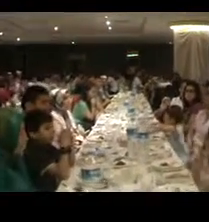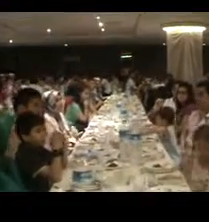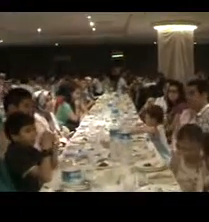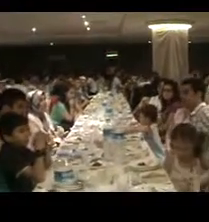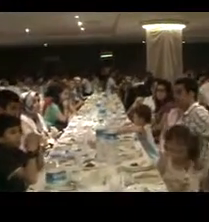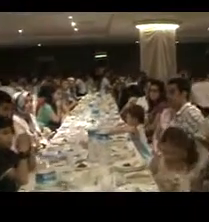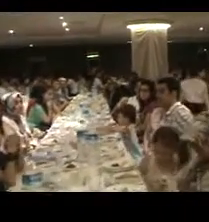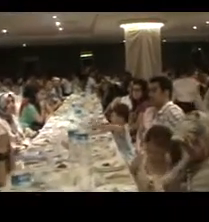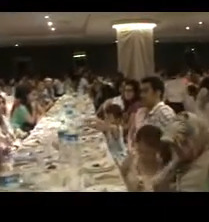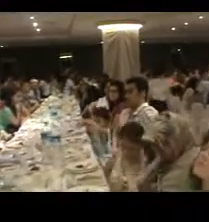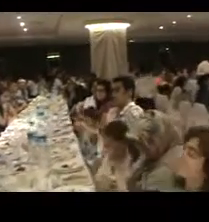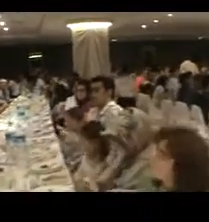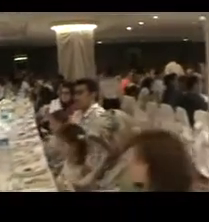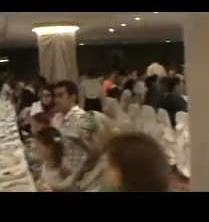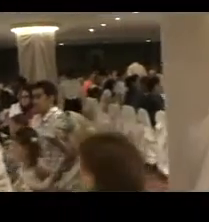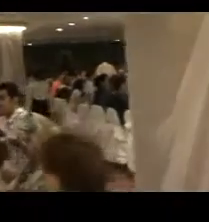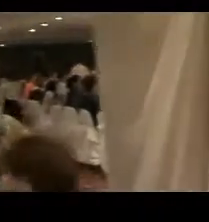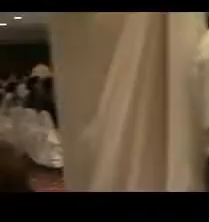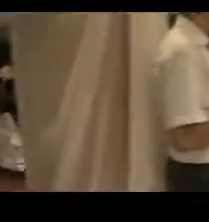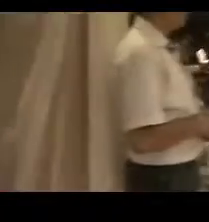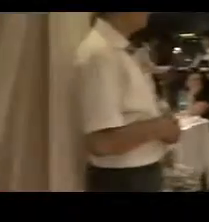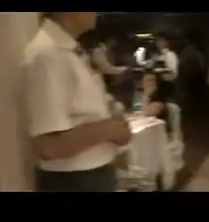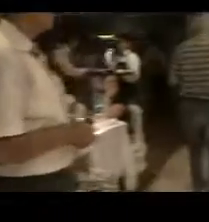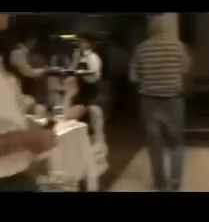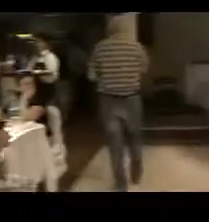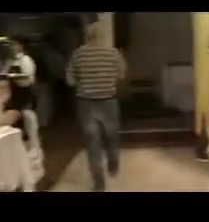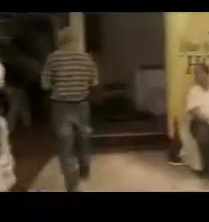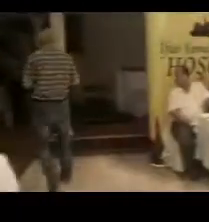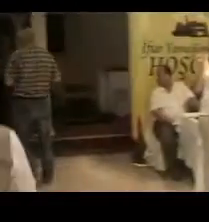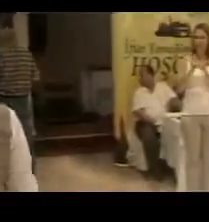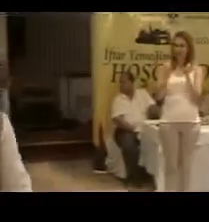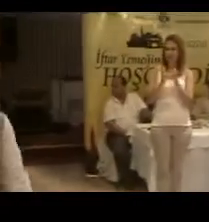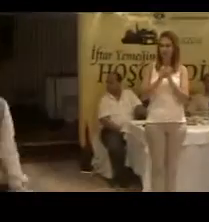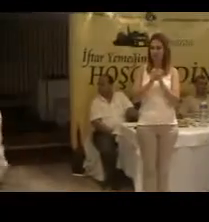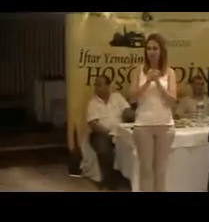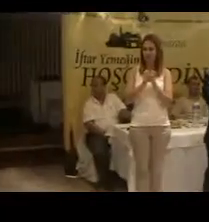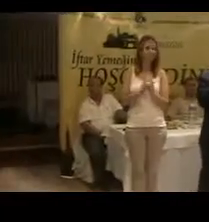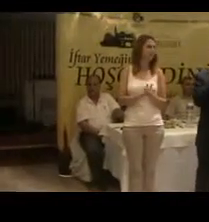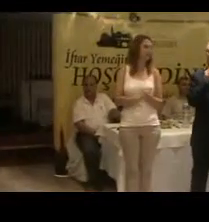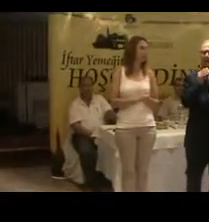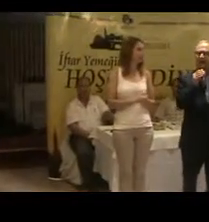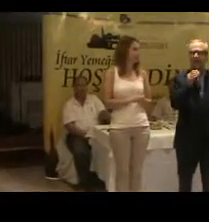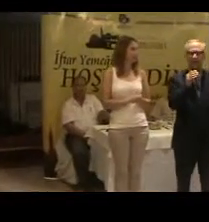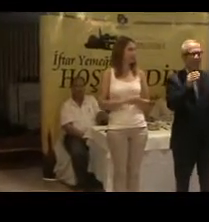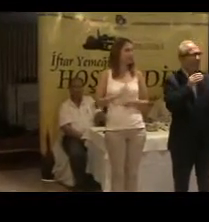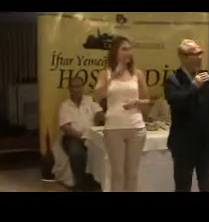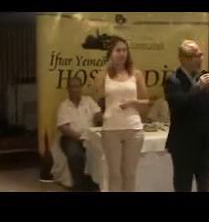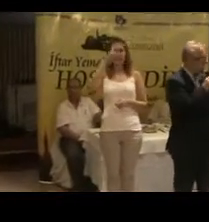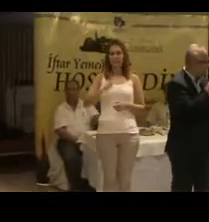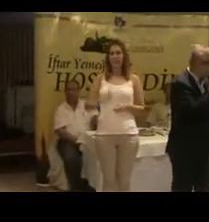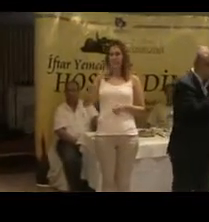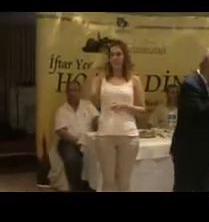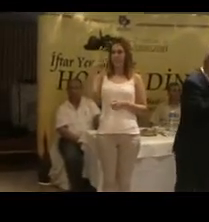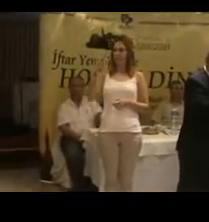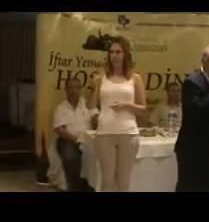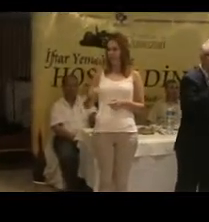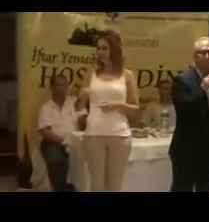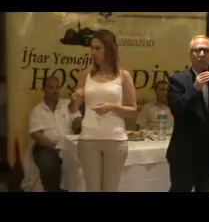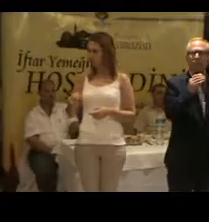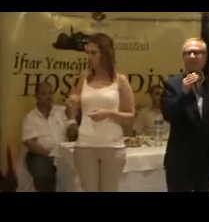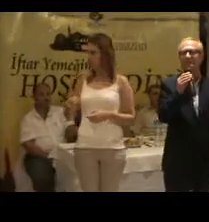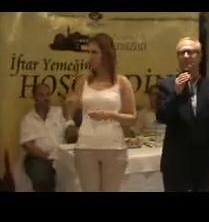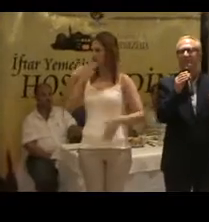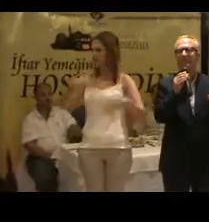paylaşmak istiyorum. Gerçekten engeller derneği öncelikle başlangıçta sakatlar derneği